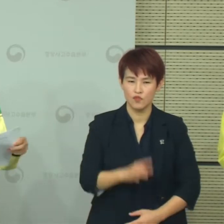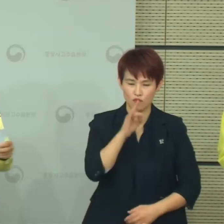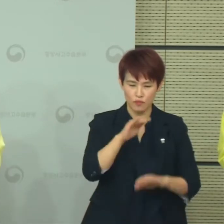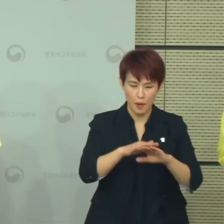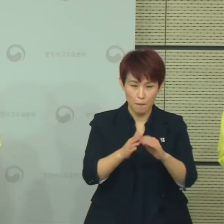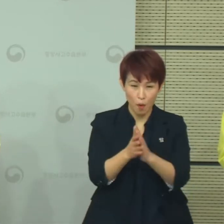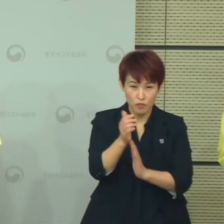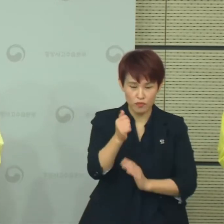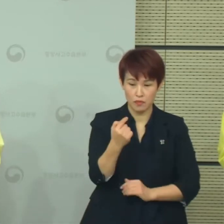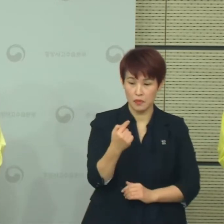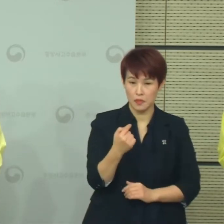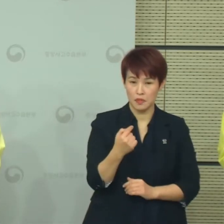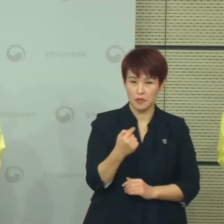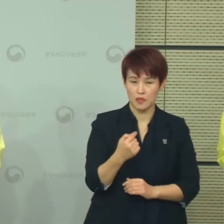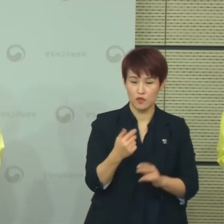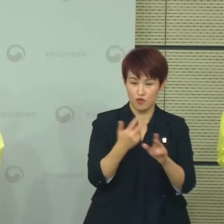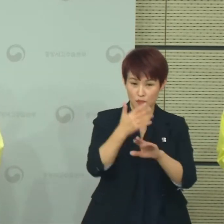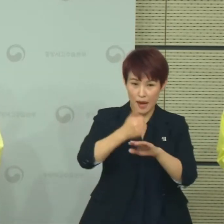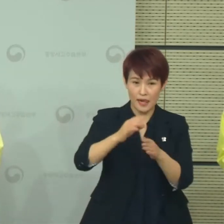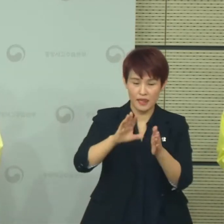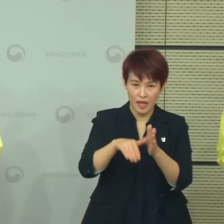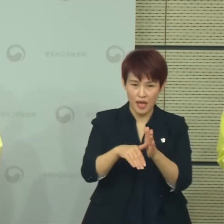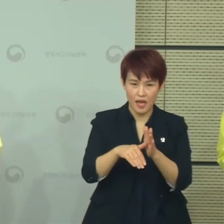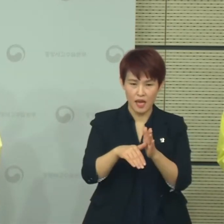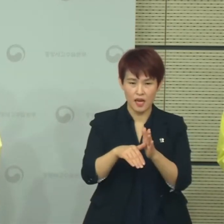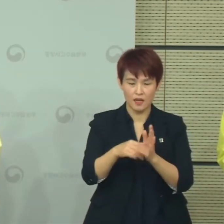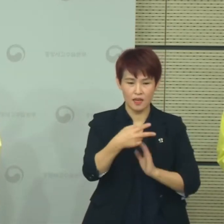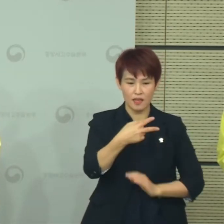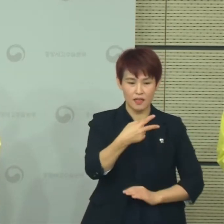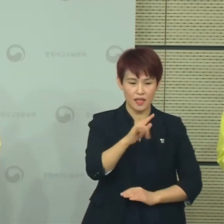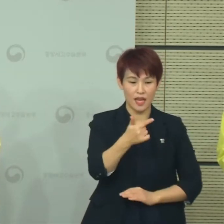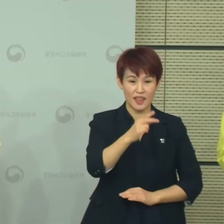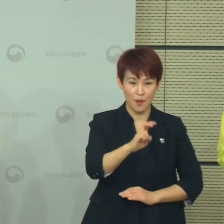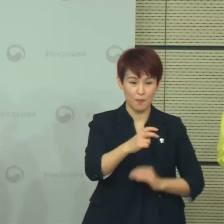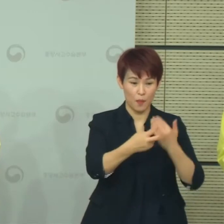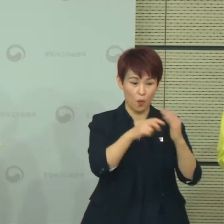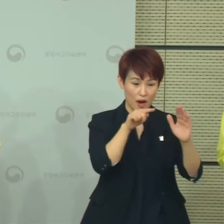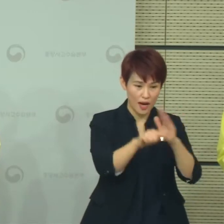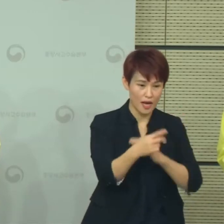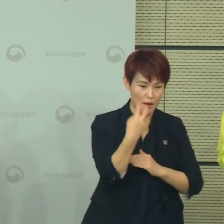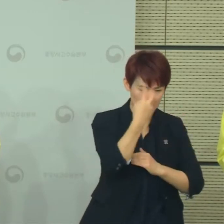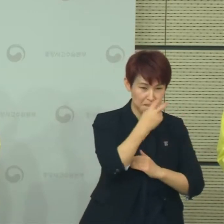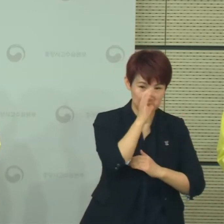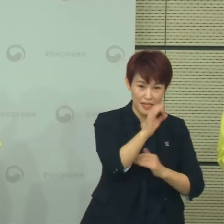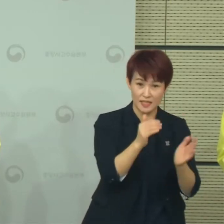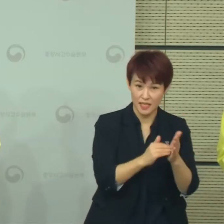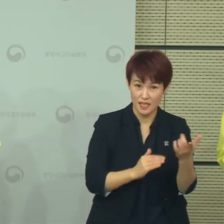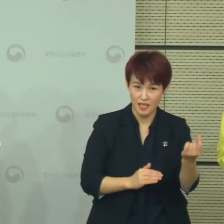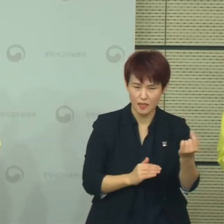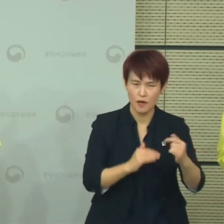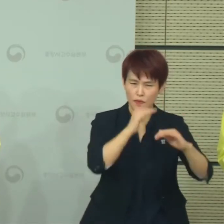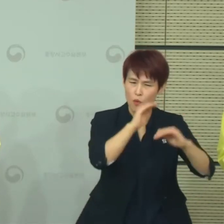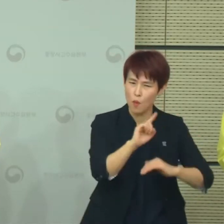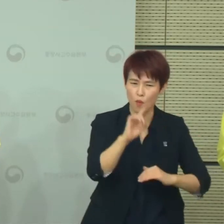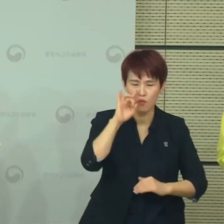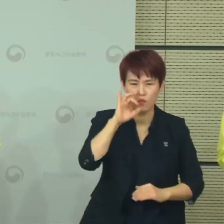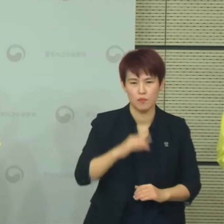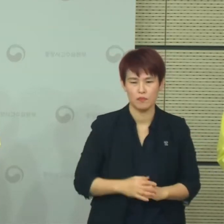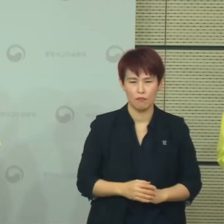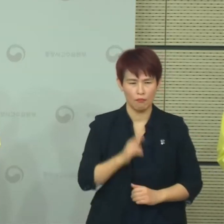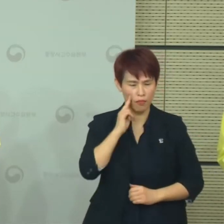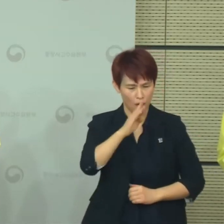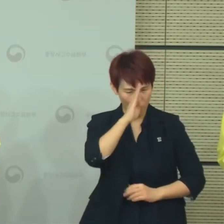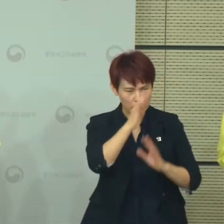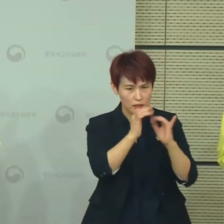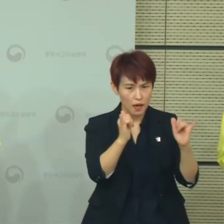중수본에서 주말에 대남병원 가서 상황 확인하고 오신 걸로 아는데요. 어떤 상황인지 공유 좀 부탁드리고요. 그 중증 환자가